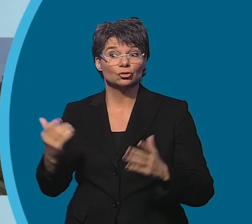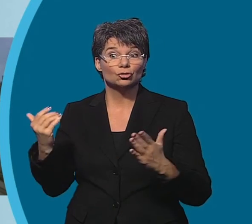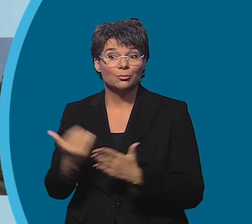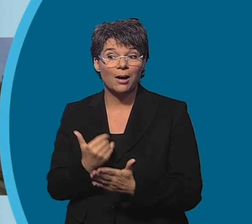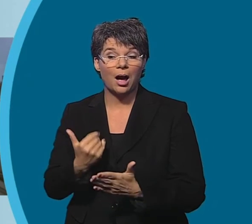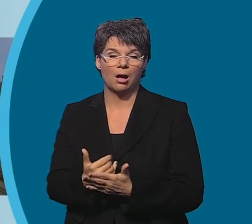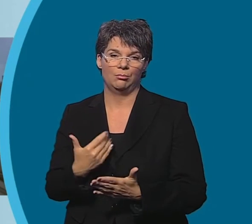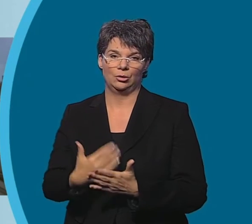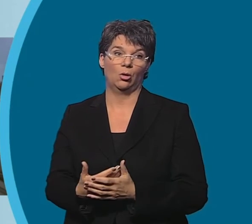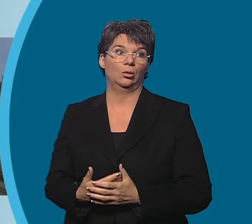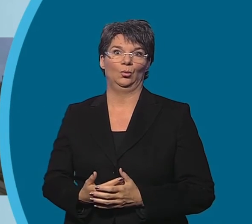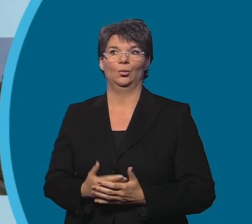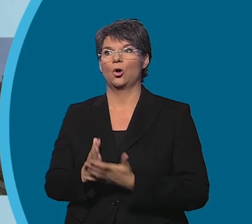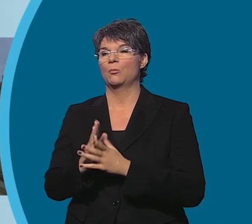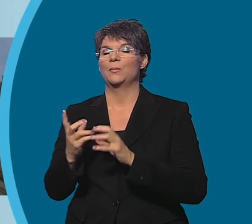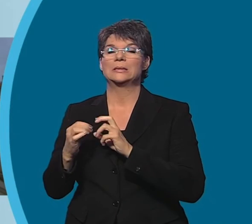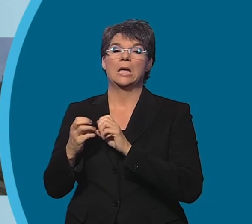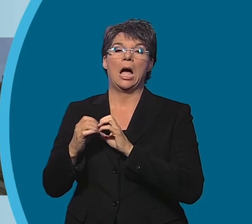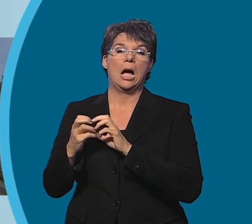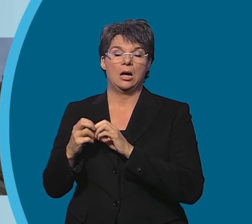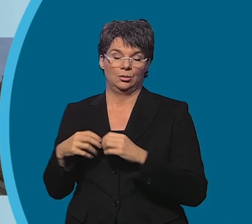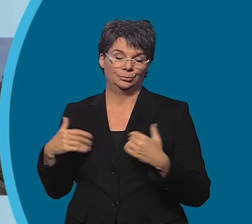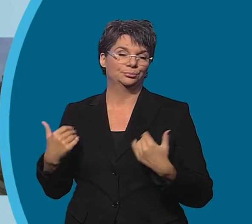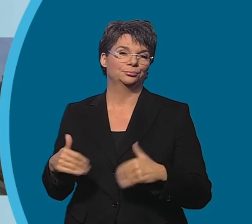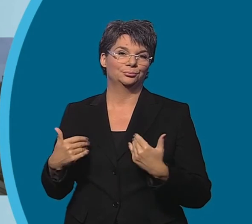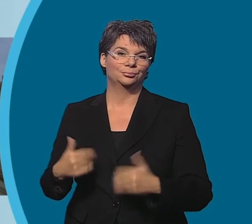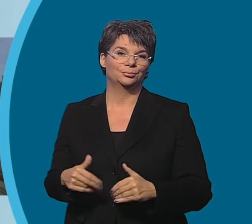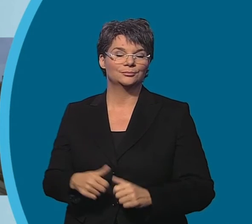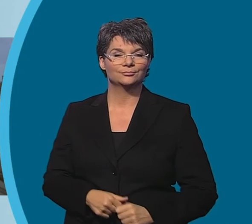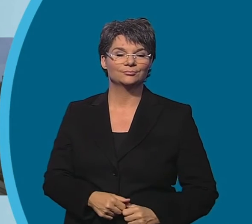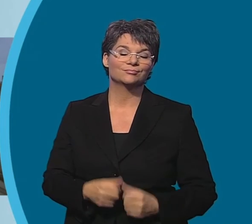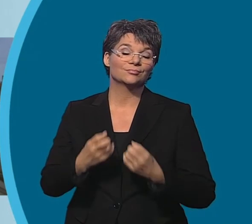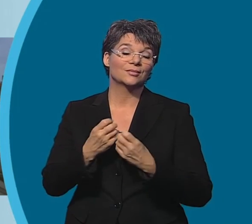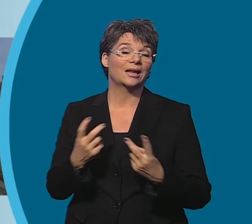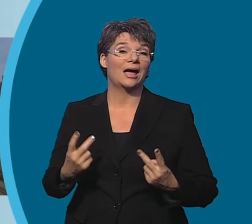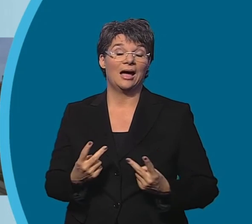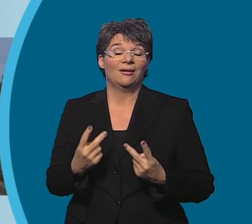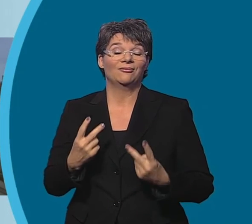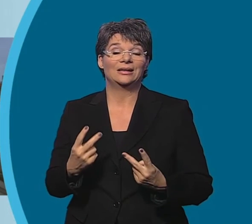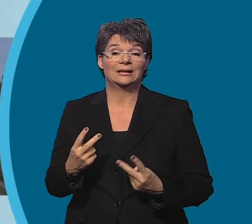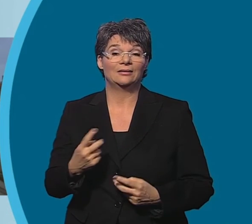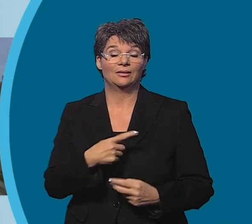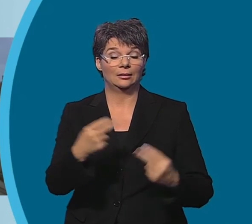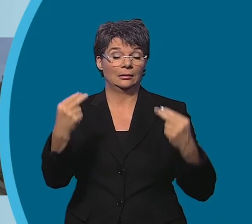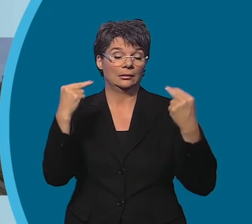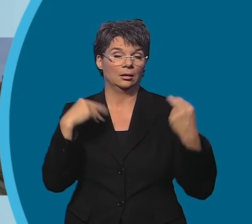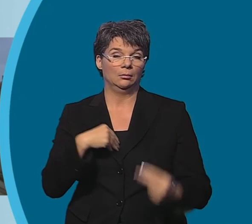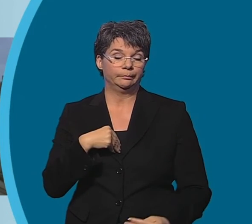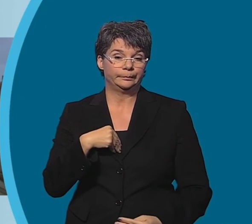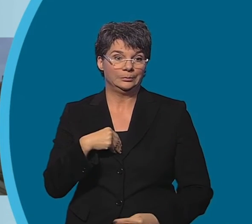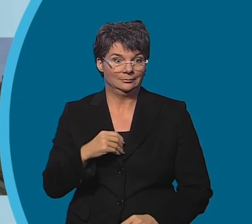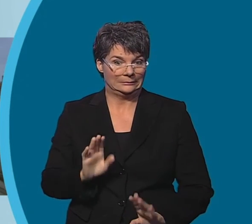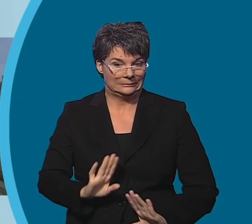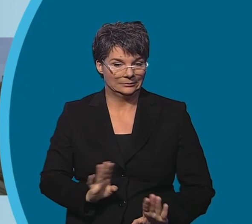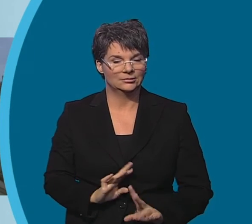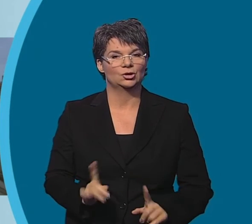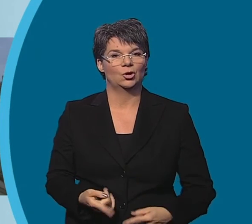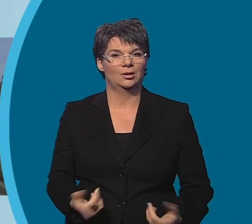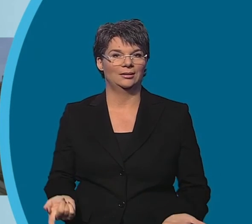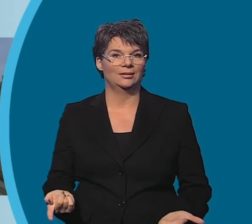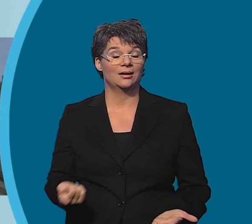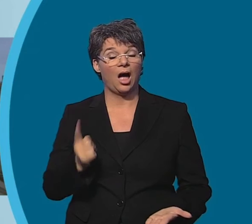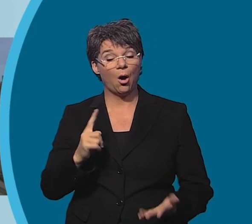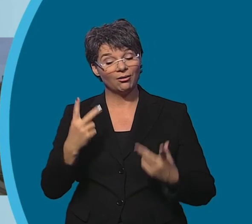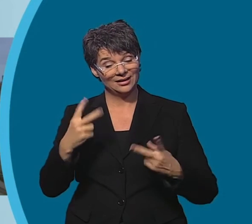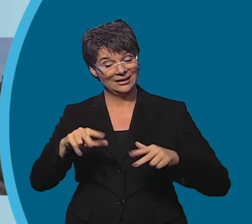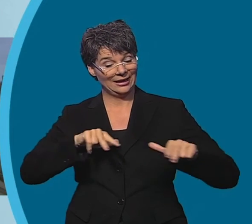nur, wie zäh die Kompromisssuche war. Am Ende ging es darum, eine komplette Blamage zu verhindern und zu beweisen, dass die Regierung